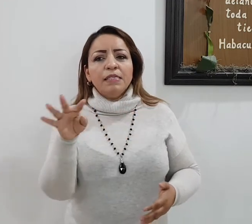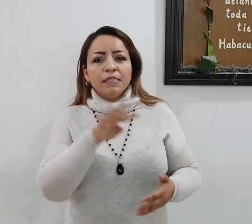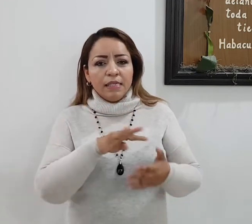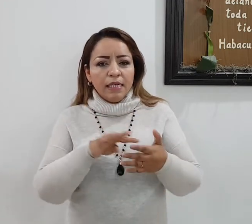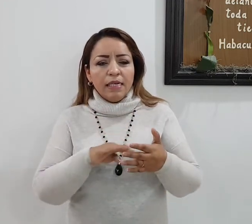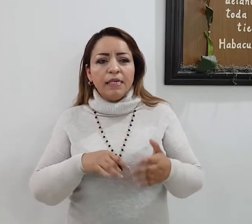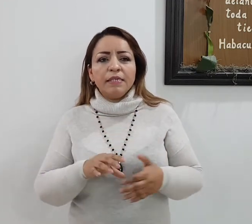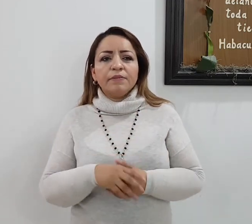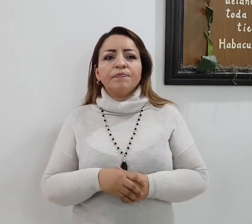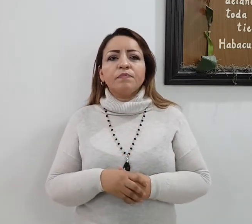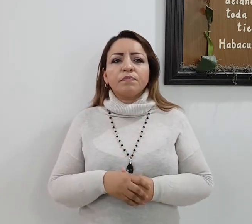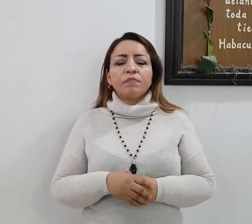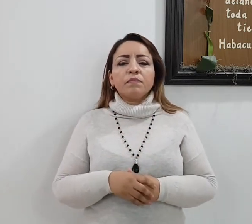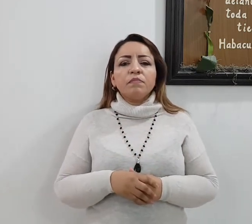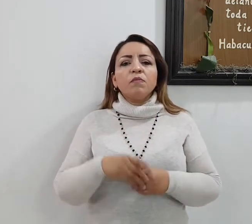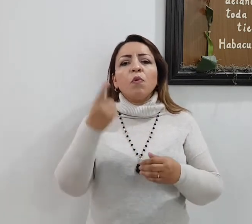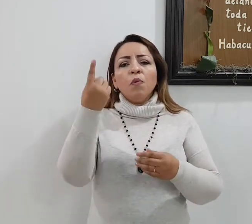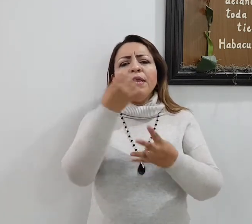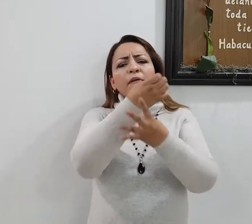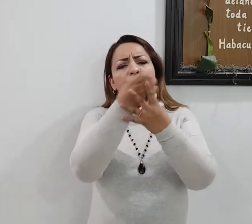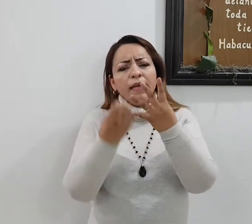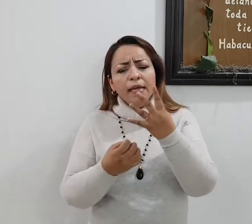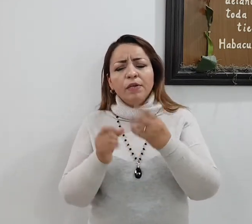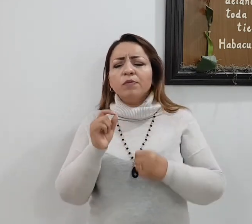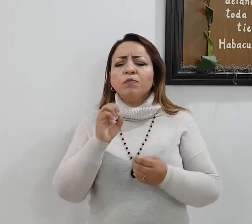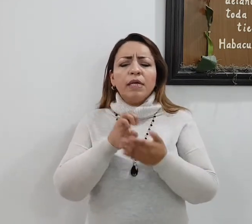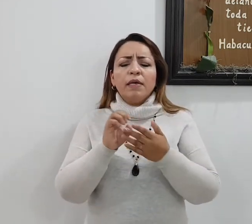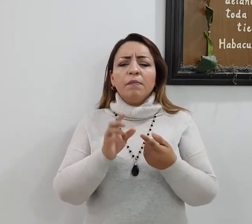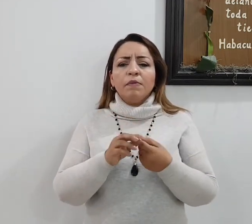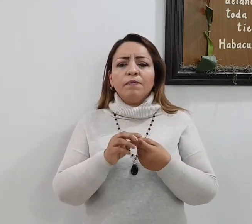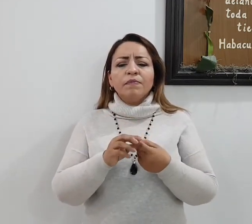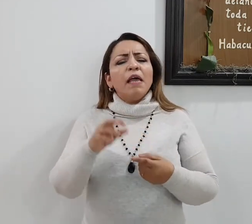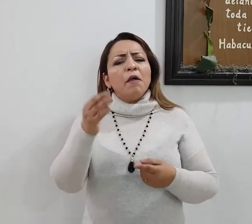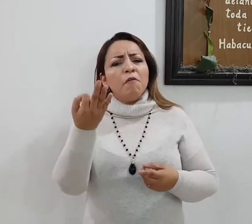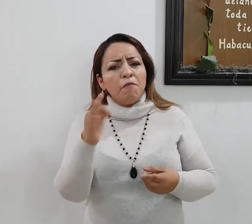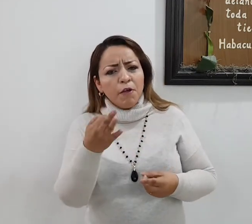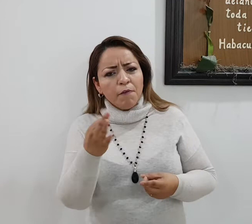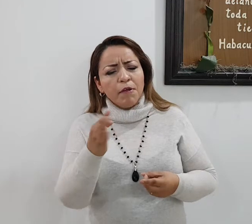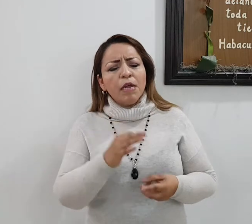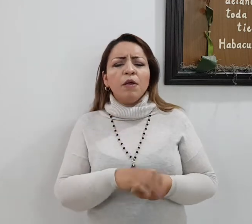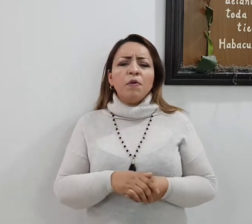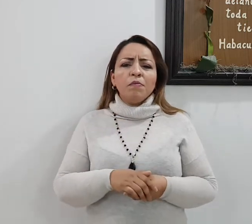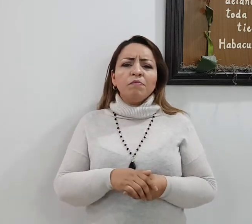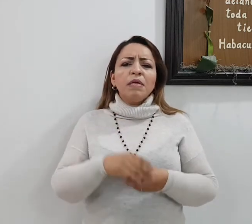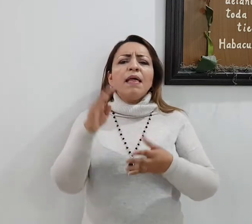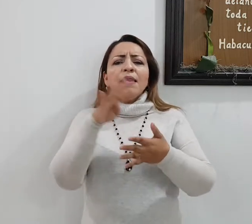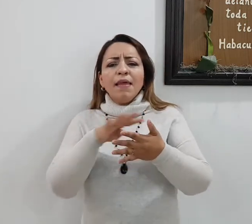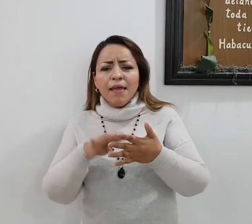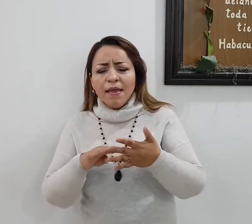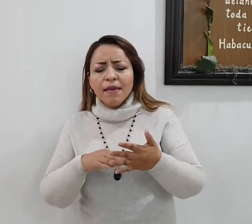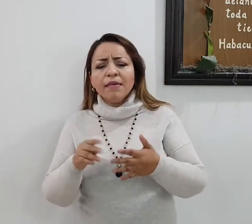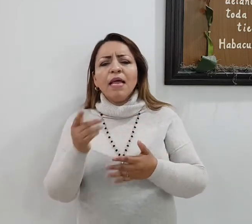hermano. Ahí se lo dejo. En febrero, un clásico de nuestra literatura, el libro de los